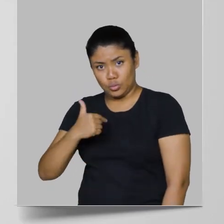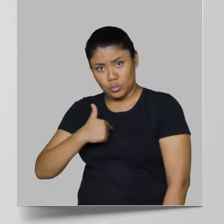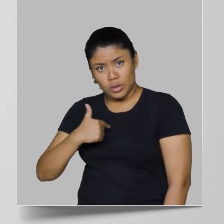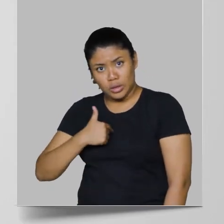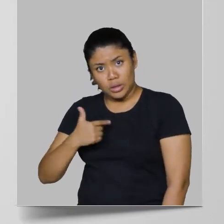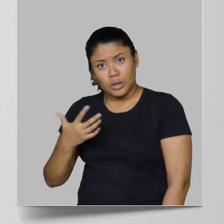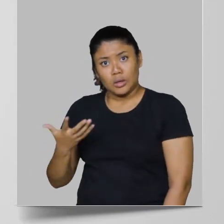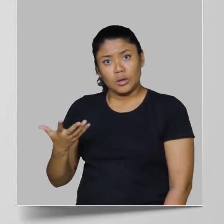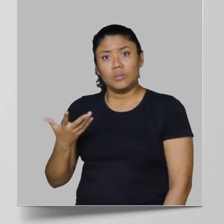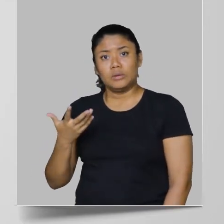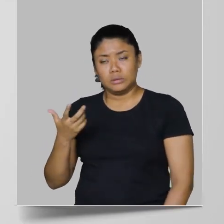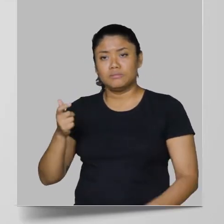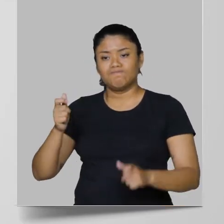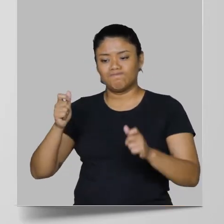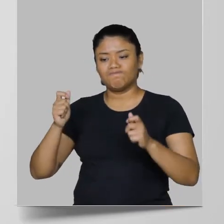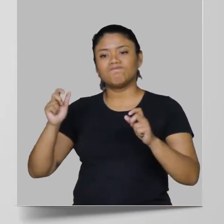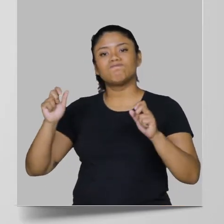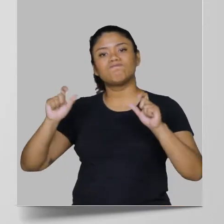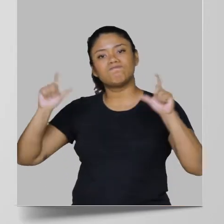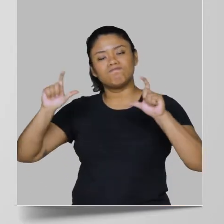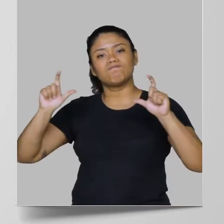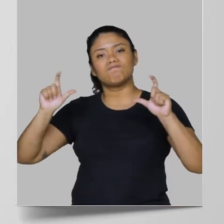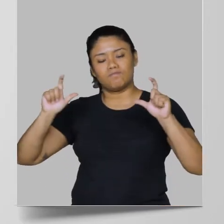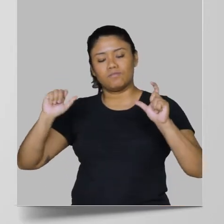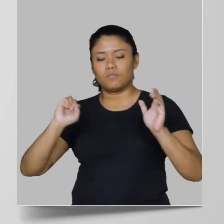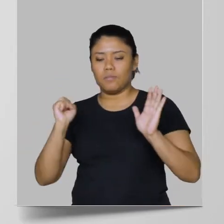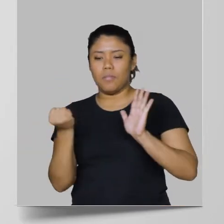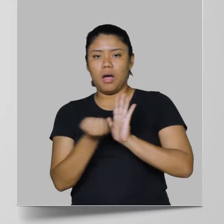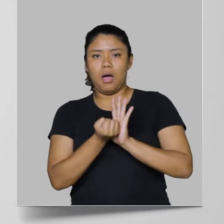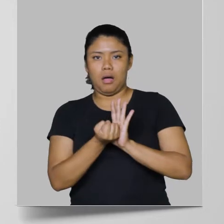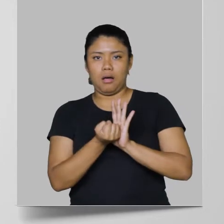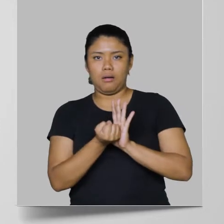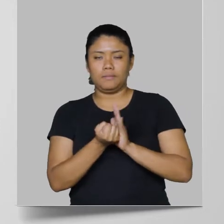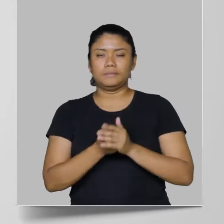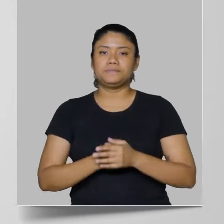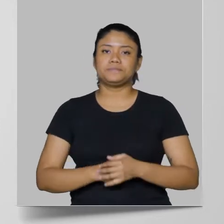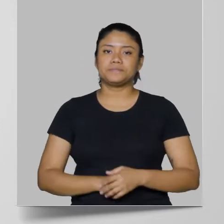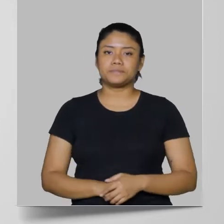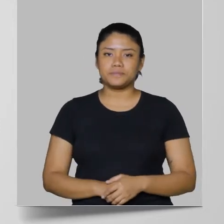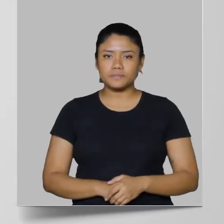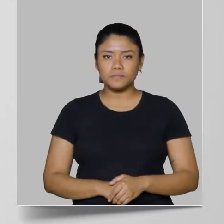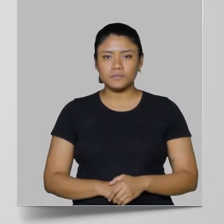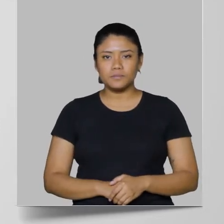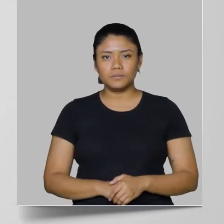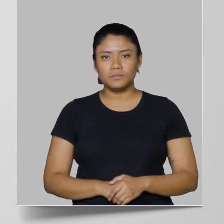deficiência, isso se evidencia. Então aí a gente passa de uma coisa muito